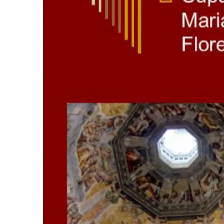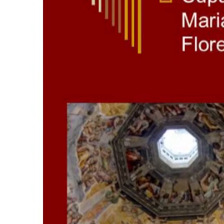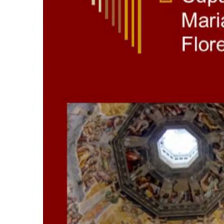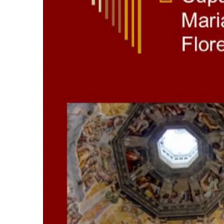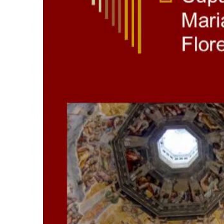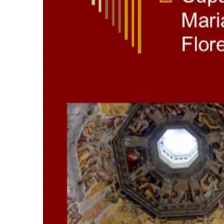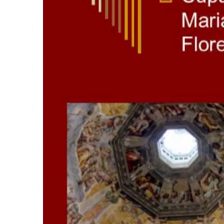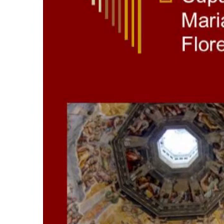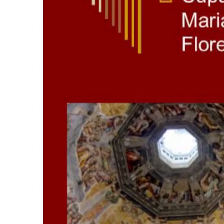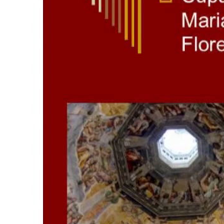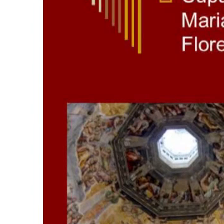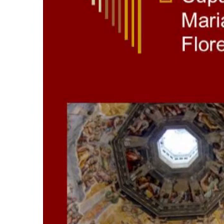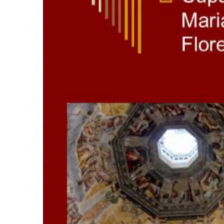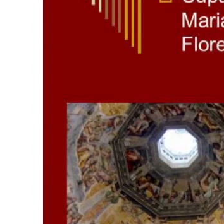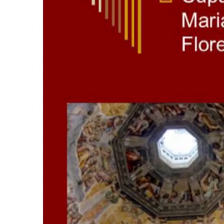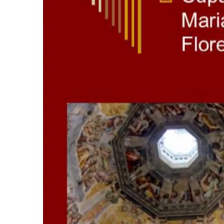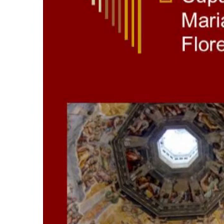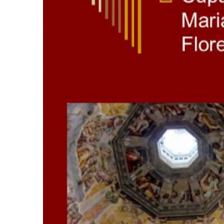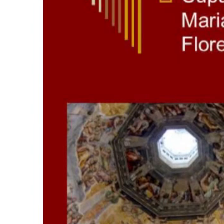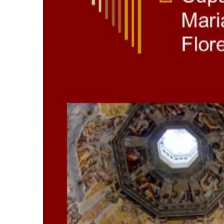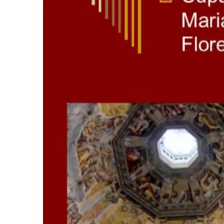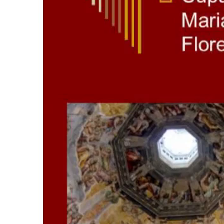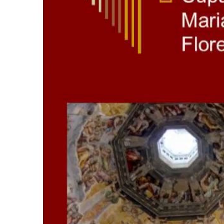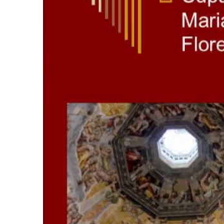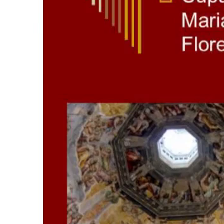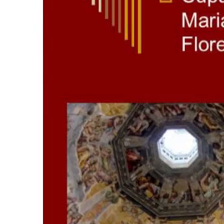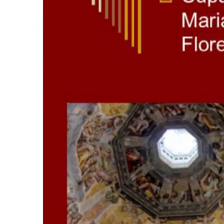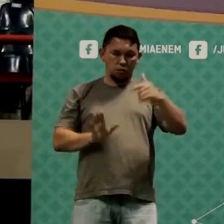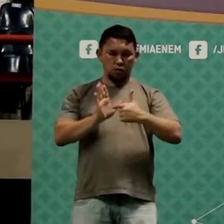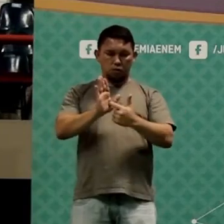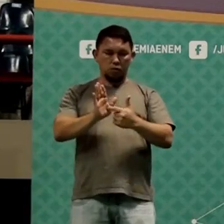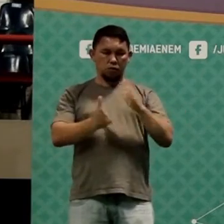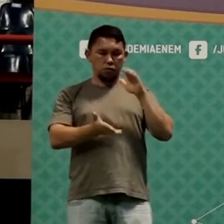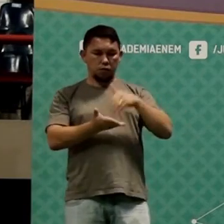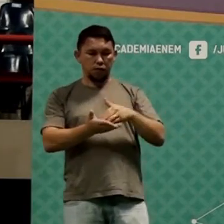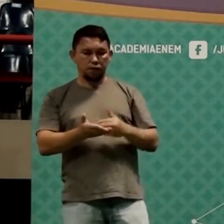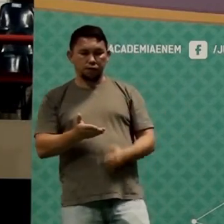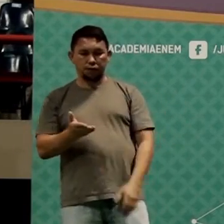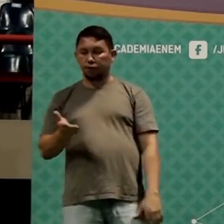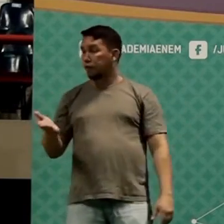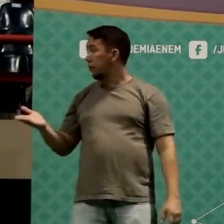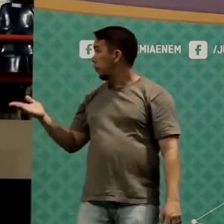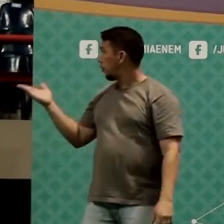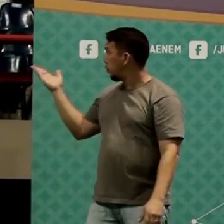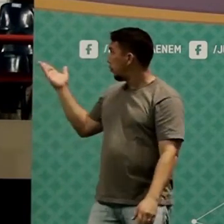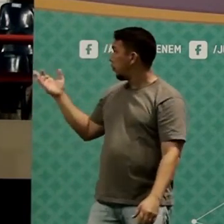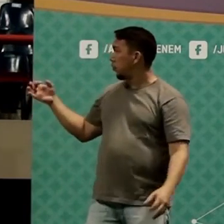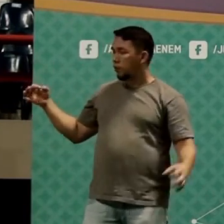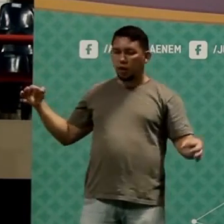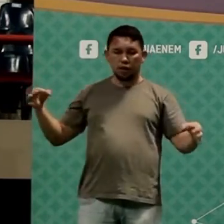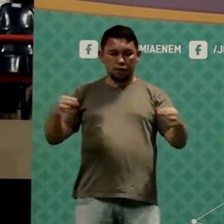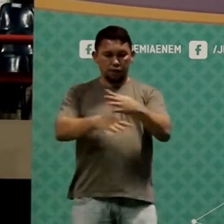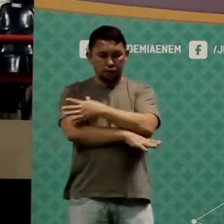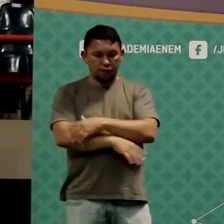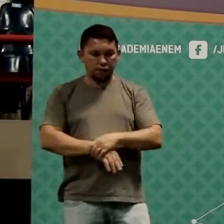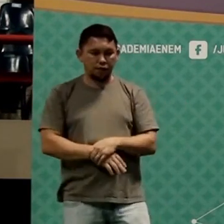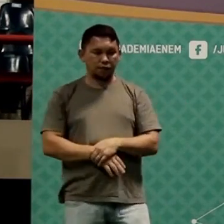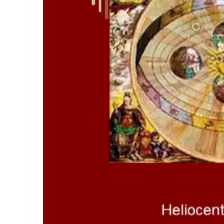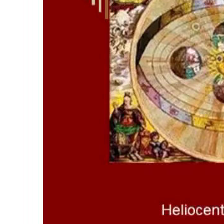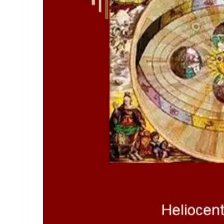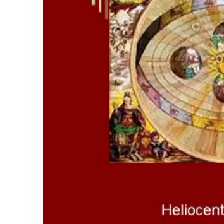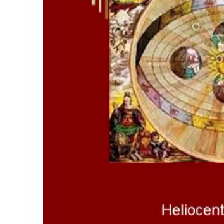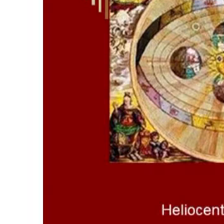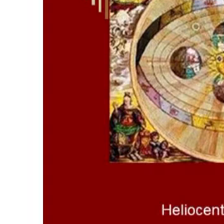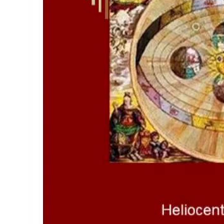abóbada da gótica. Vixe, só aqui, só a última, pronto. E, para nós encerrarmos, as